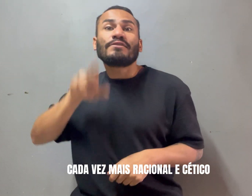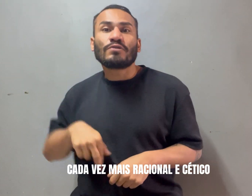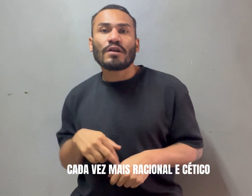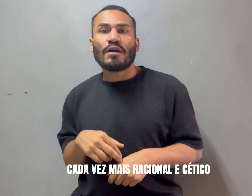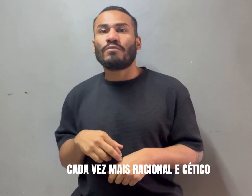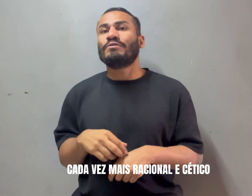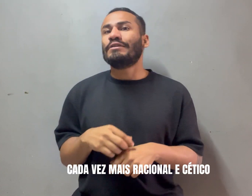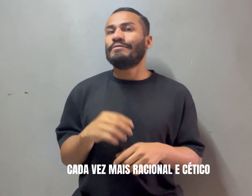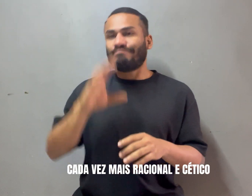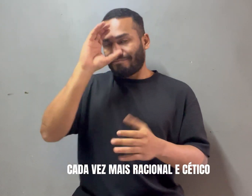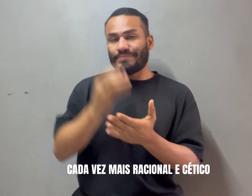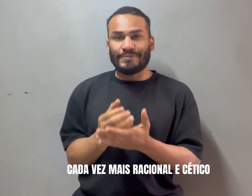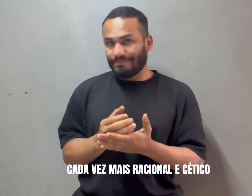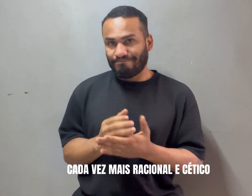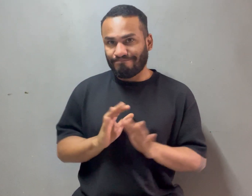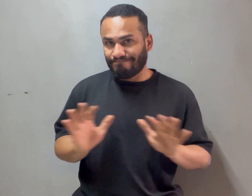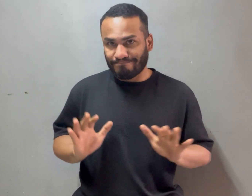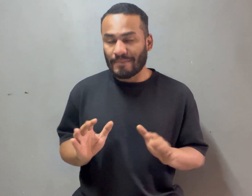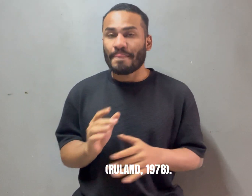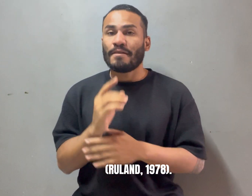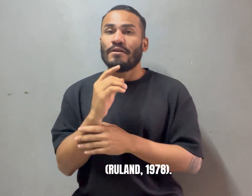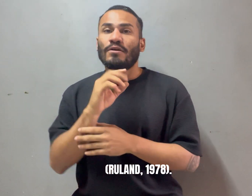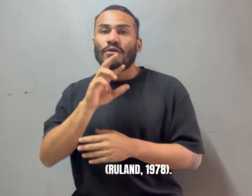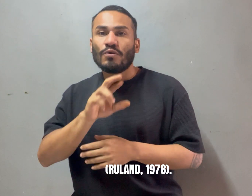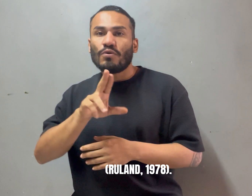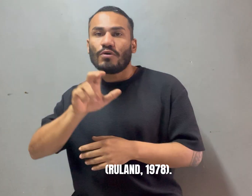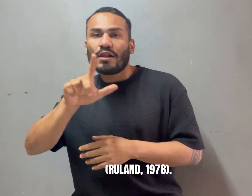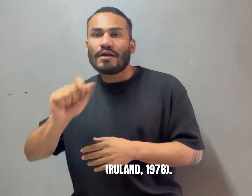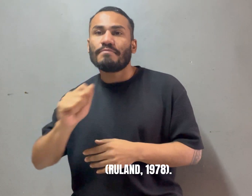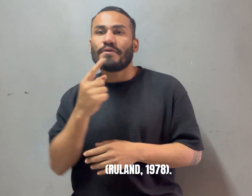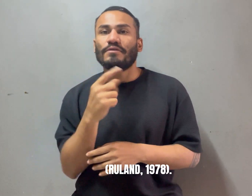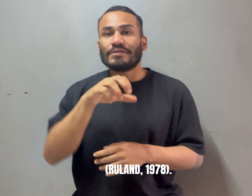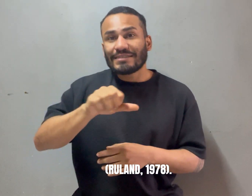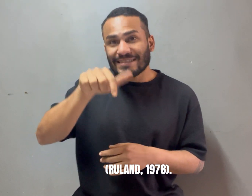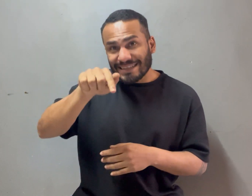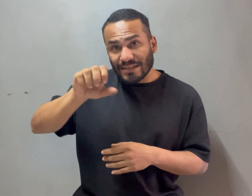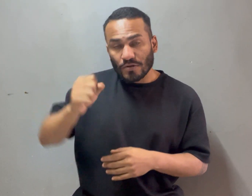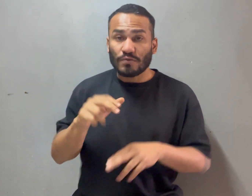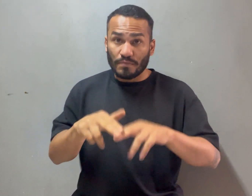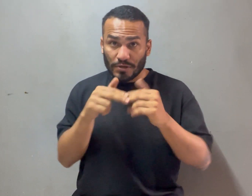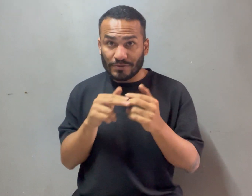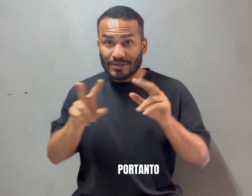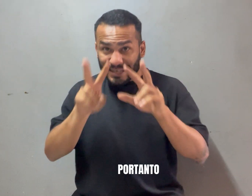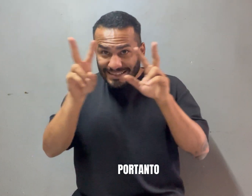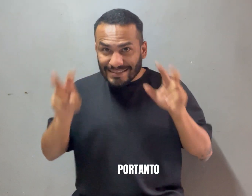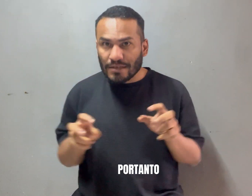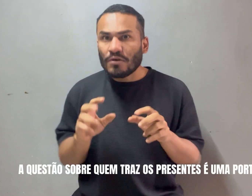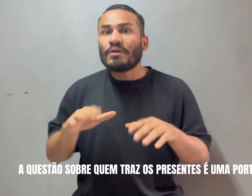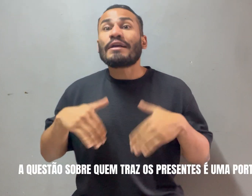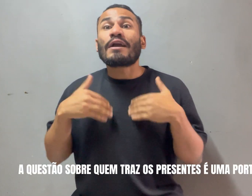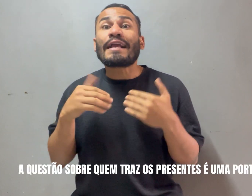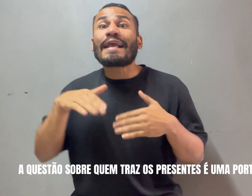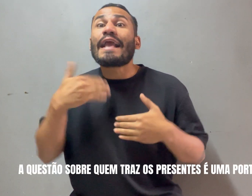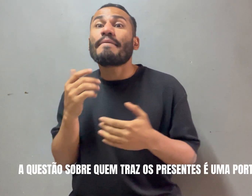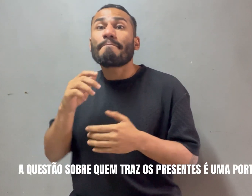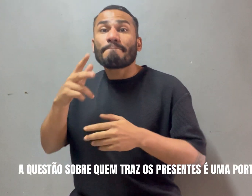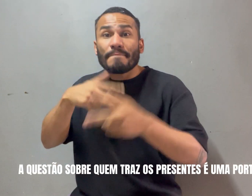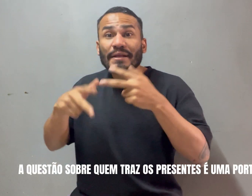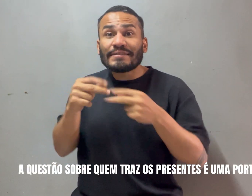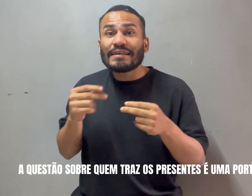mais racional e cético. Ruland, 1978. Portanto, a questão sobre quem traz os presentes